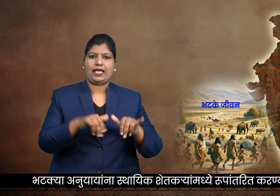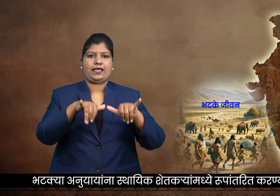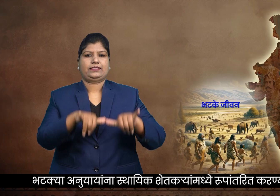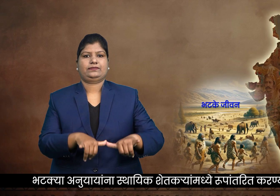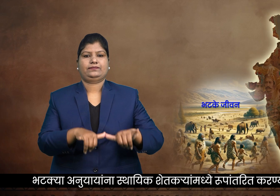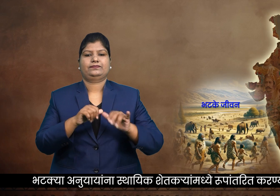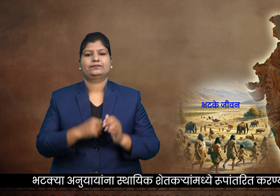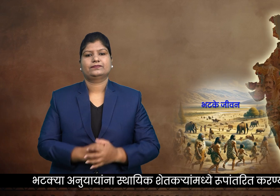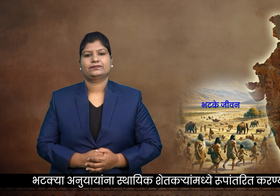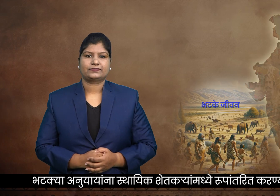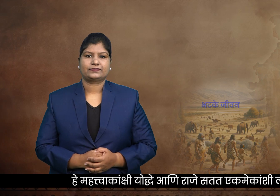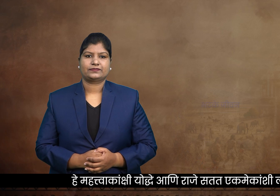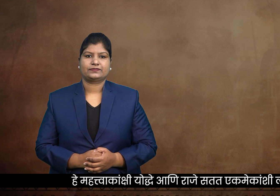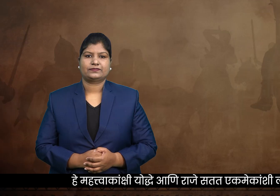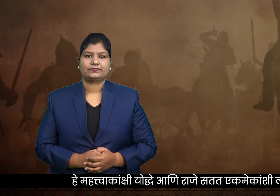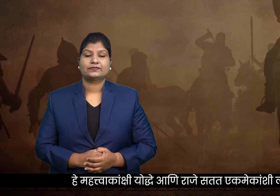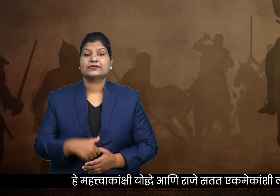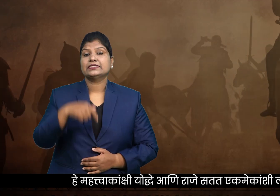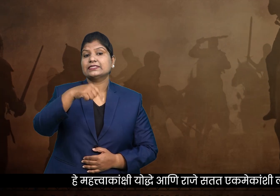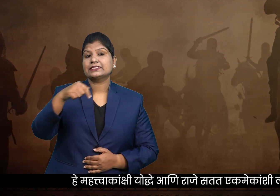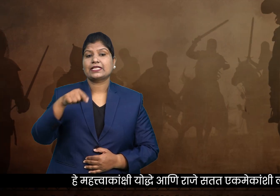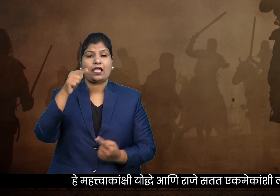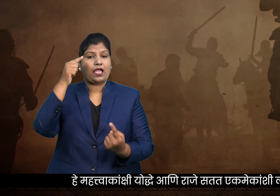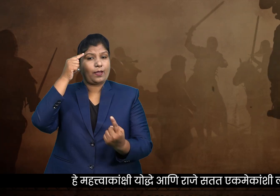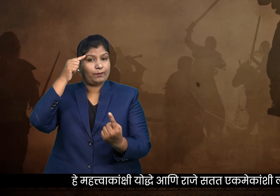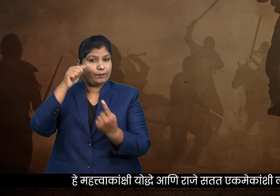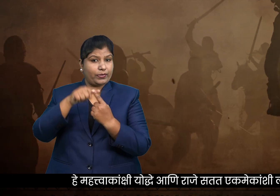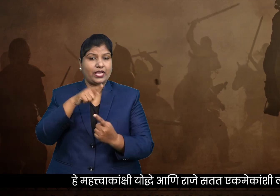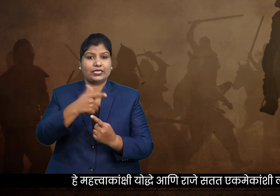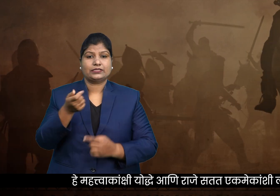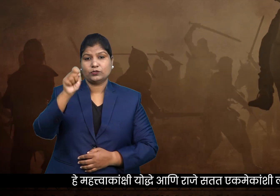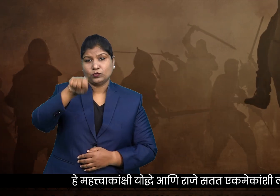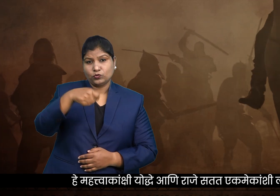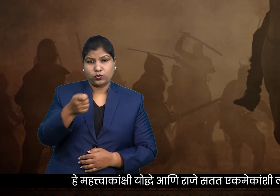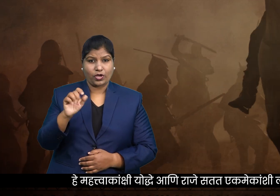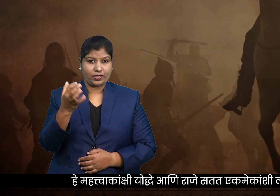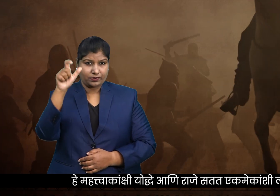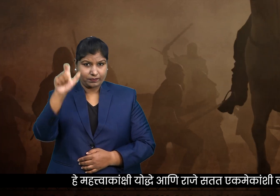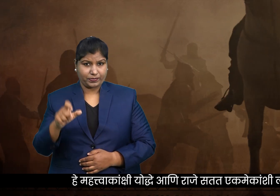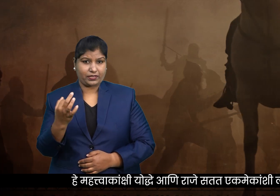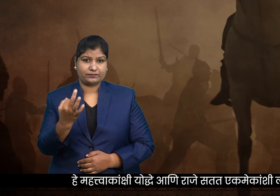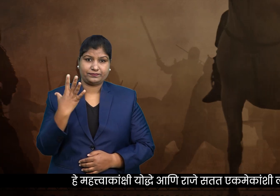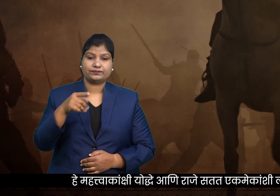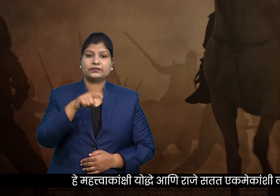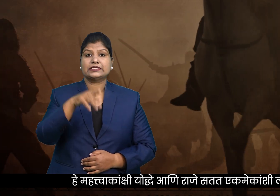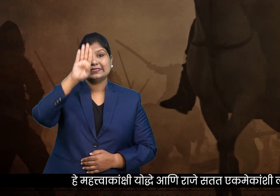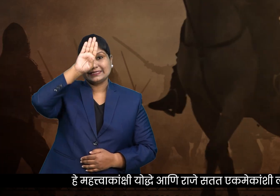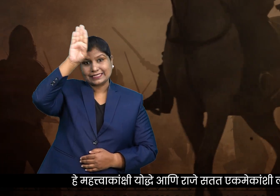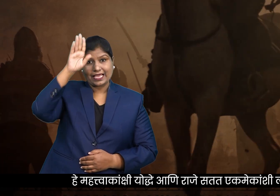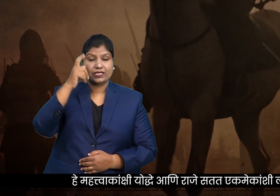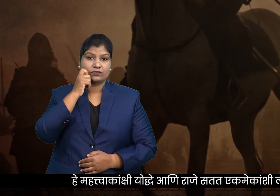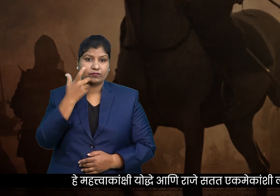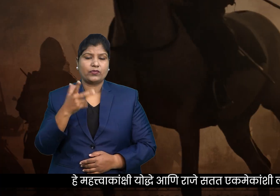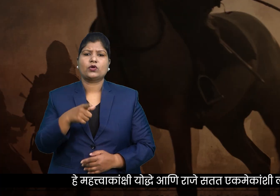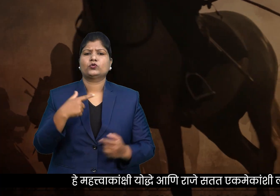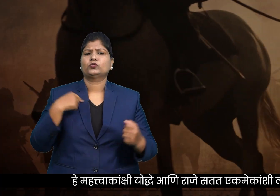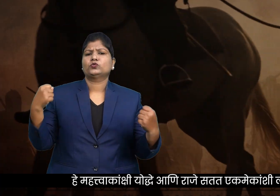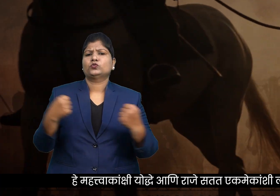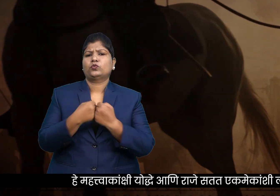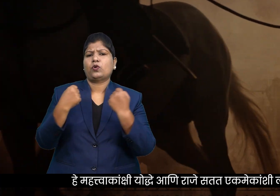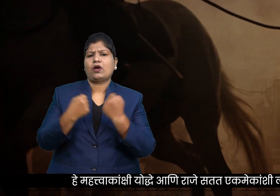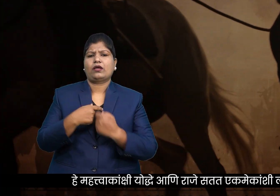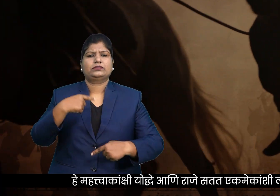करणे होता. हे महत्त्वाकांक्षी योद्धे आणि राजे सतत एकमेकांशी लढत